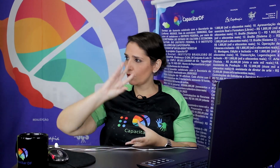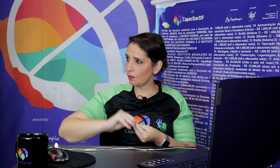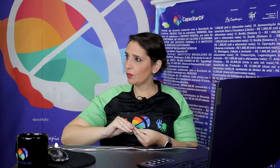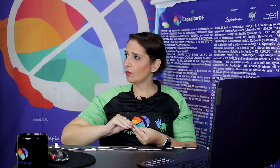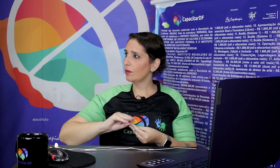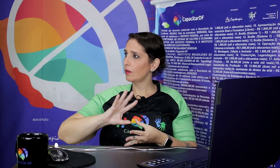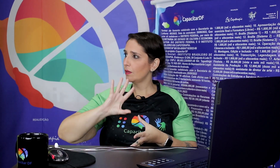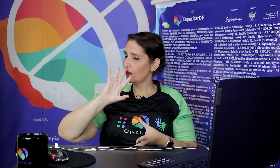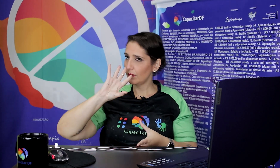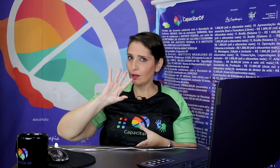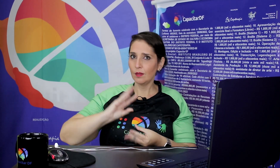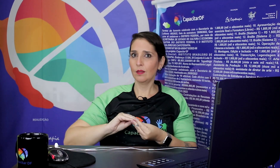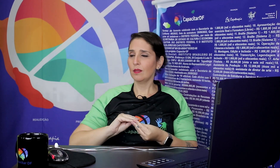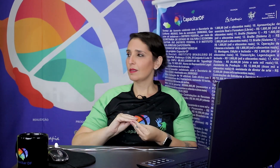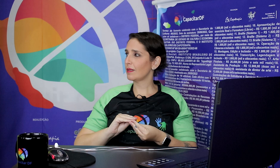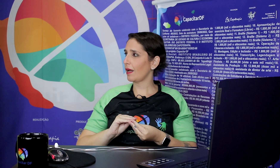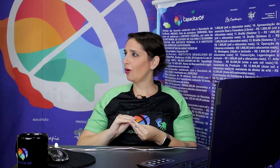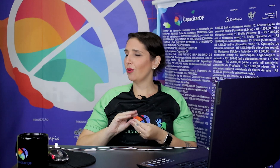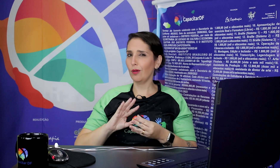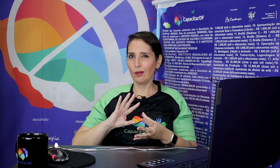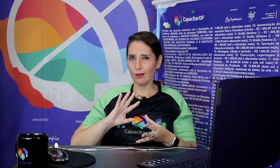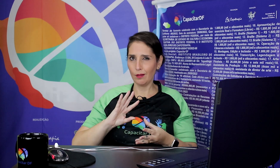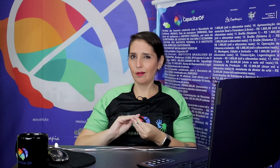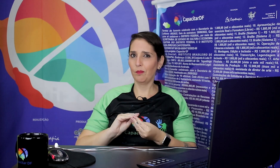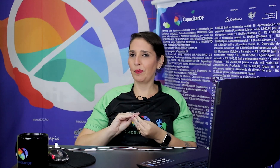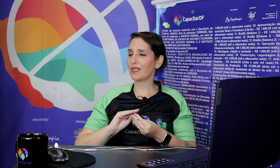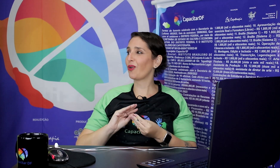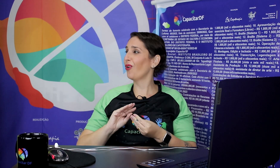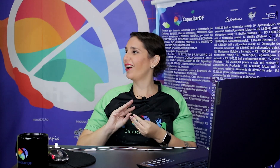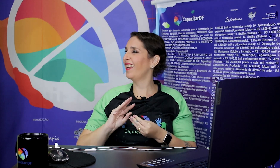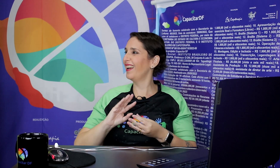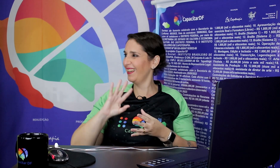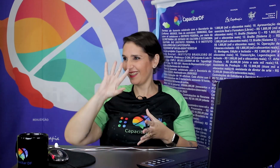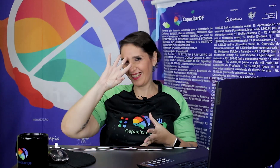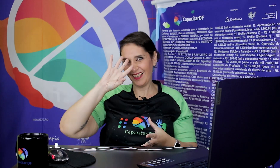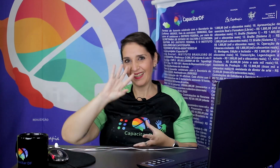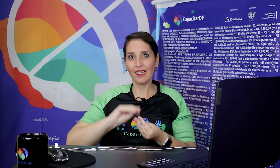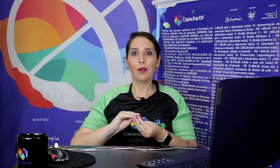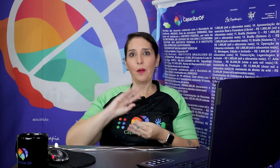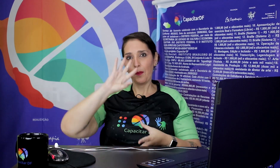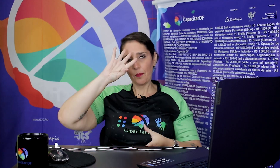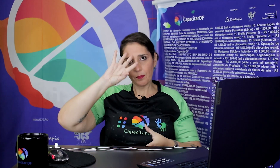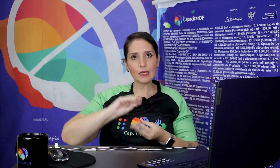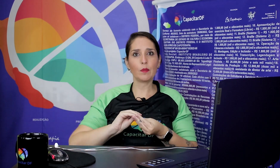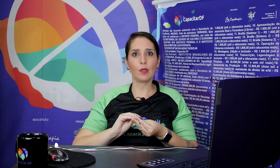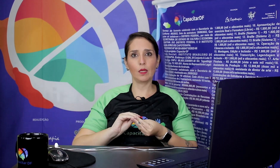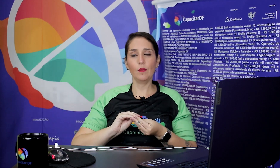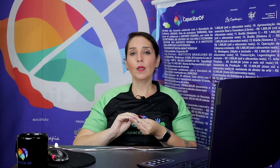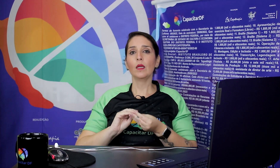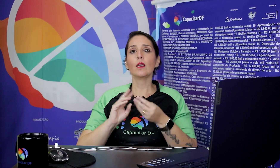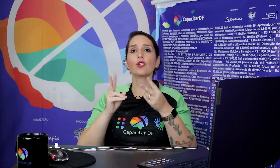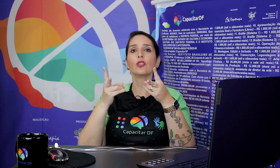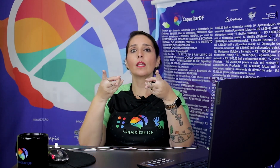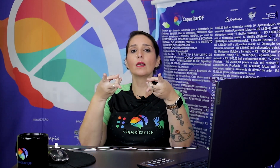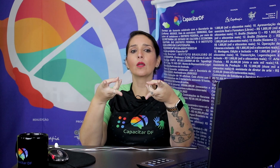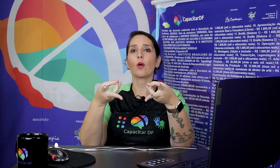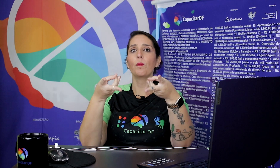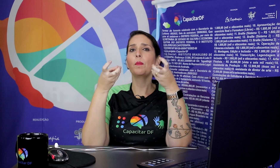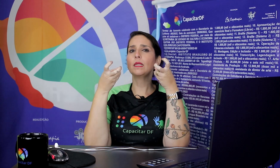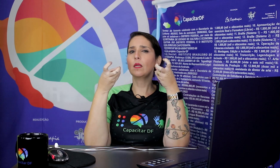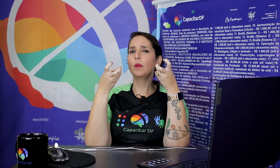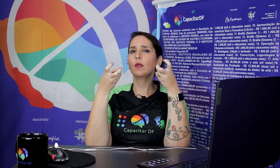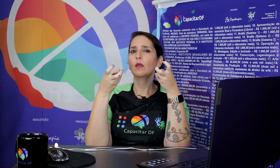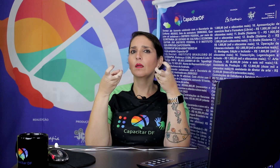é tipo, sacou? Pescou, né? Perceber. E a gente tem aqui,